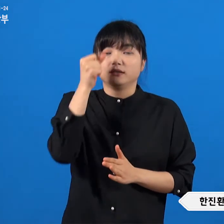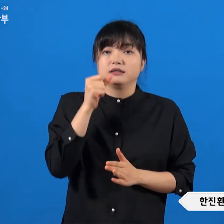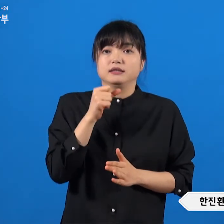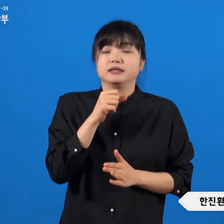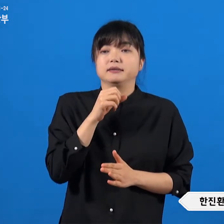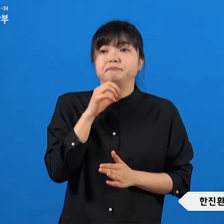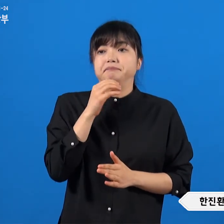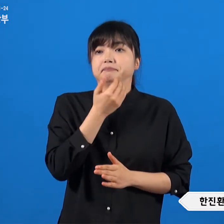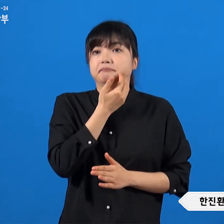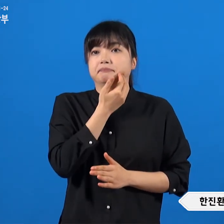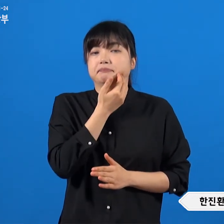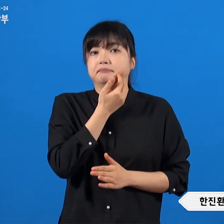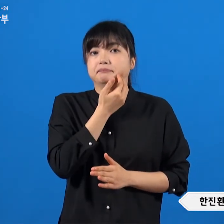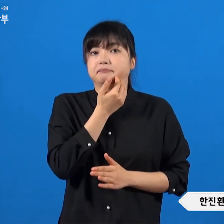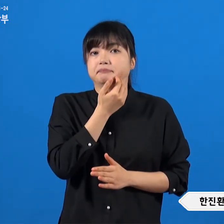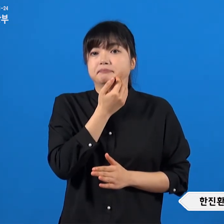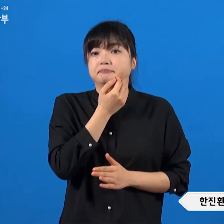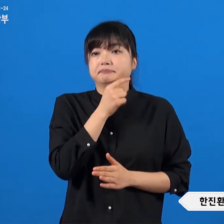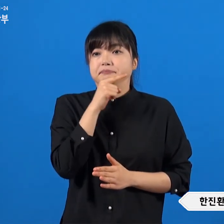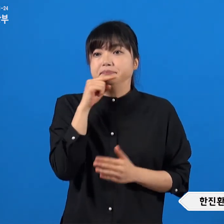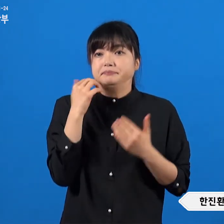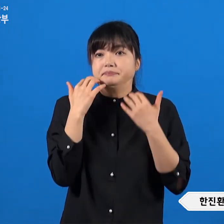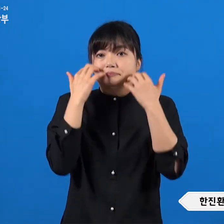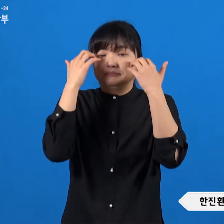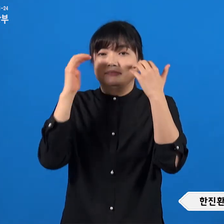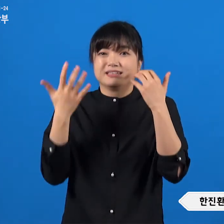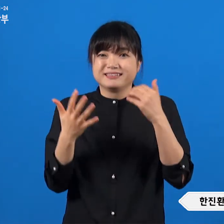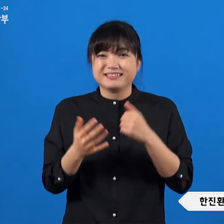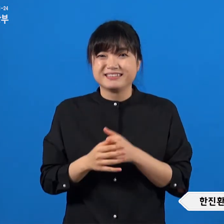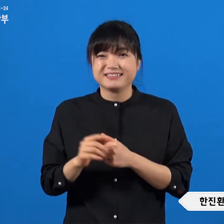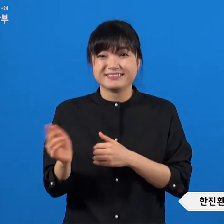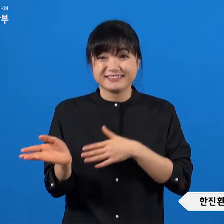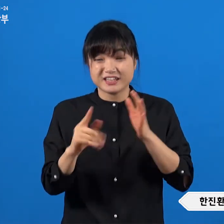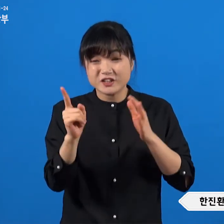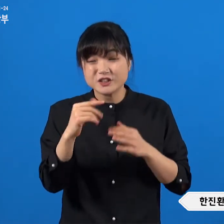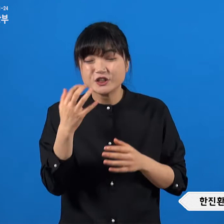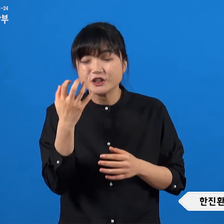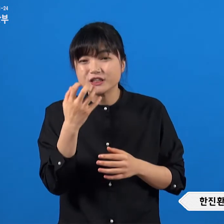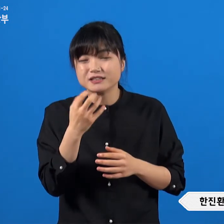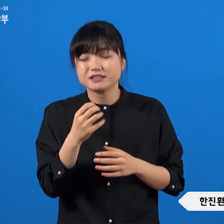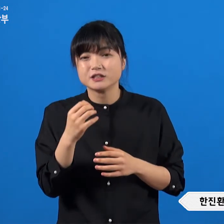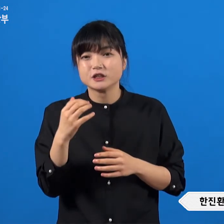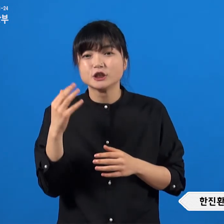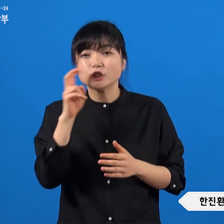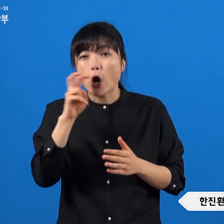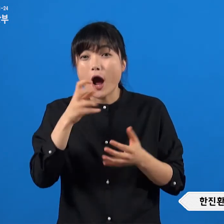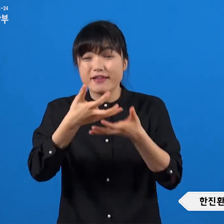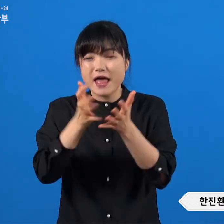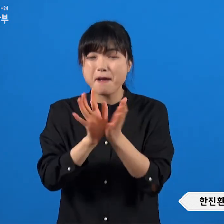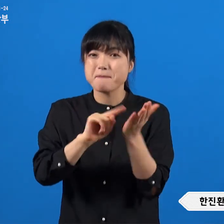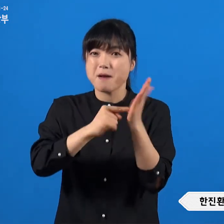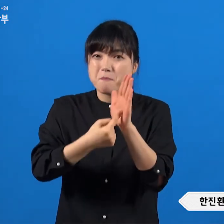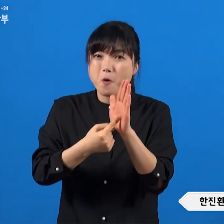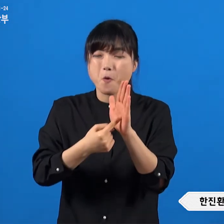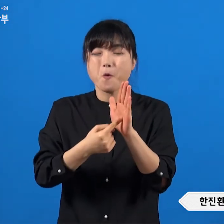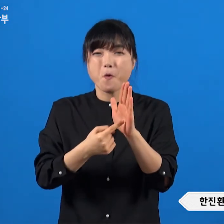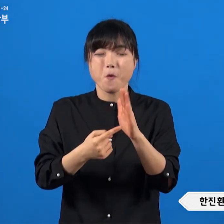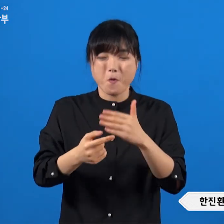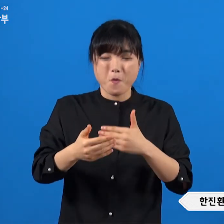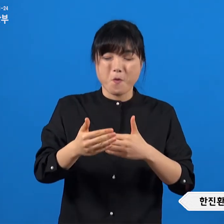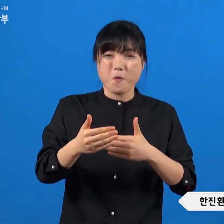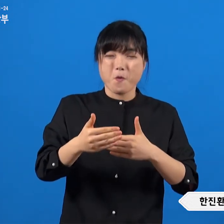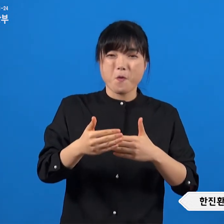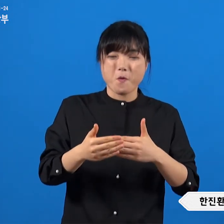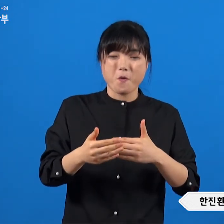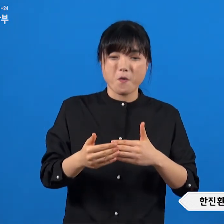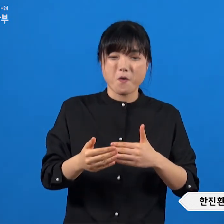어느 더운 여름날 성가대 발표회를 하기 위해서 무대를 이제 만드는데 집사님 몇 분이 나와서 일을